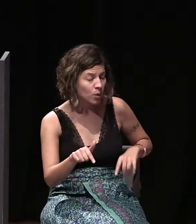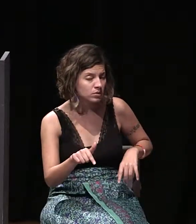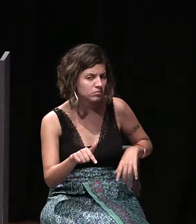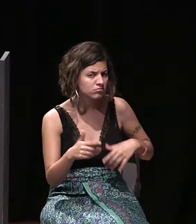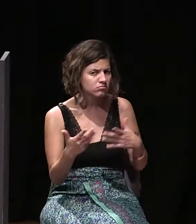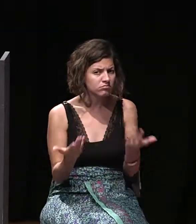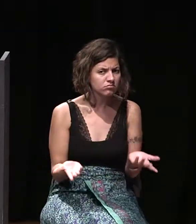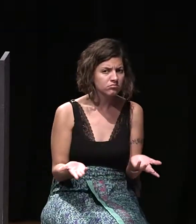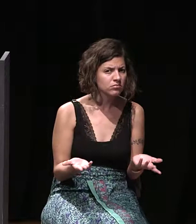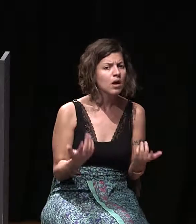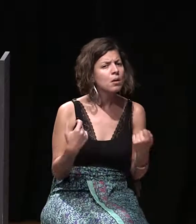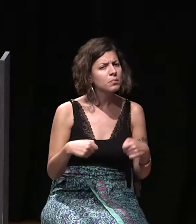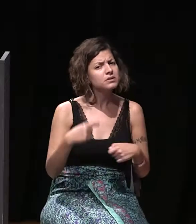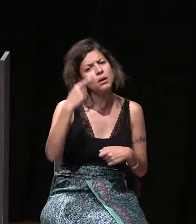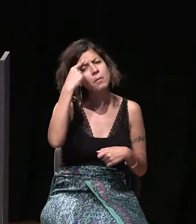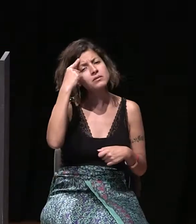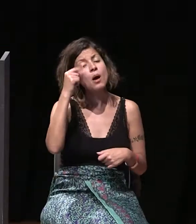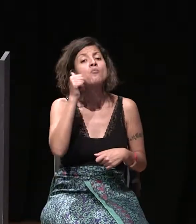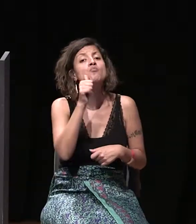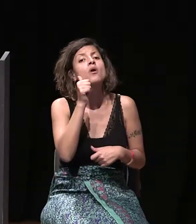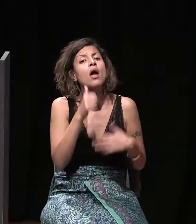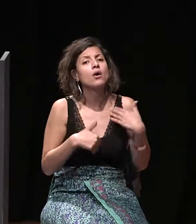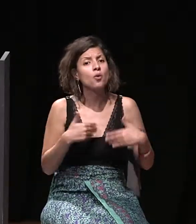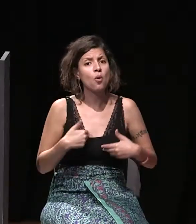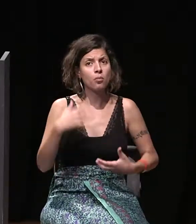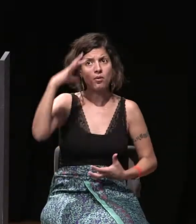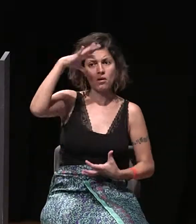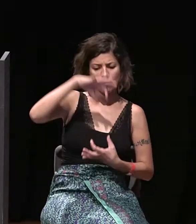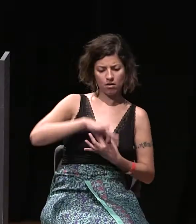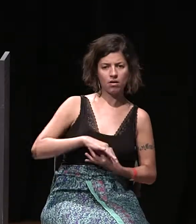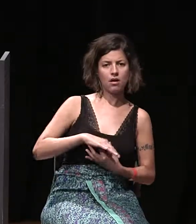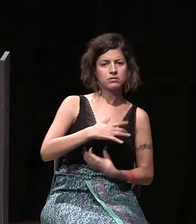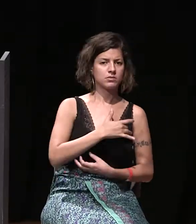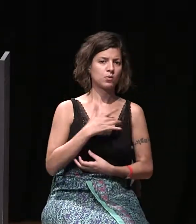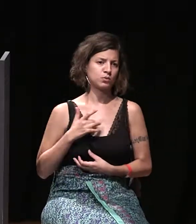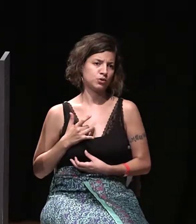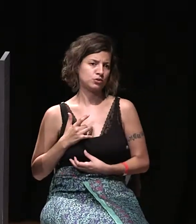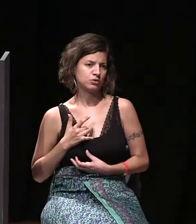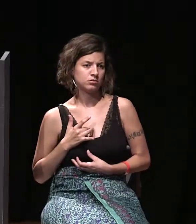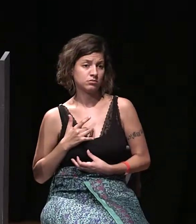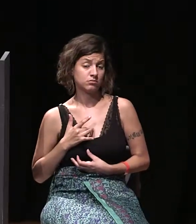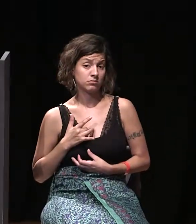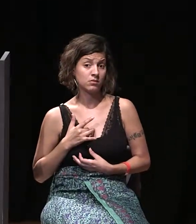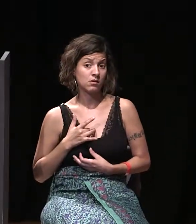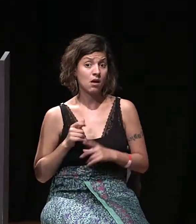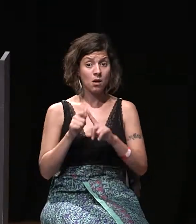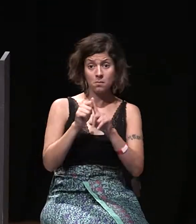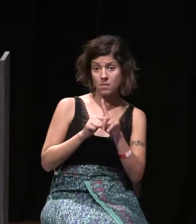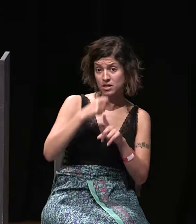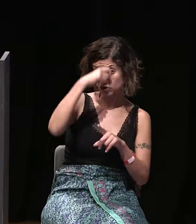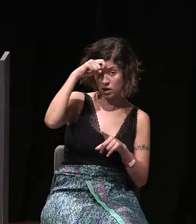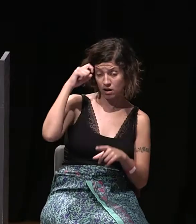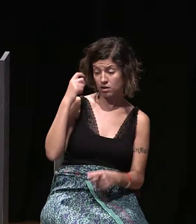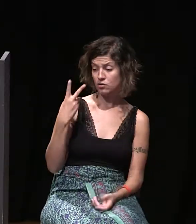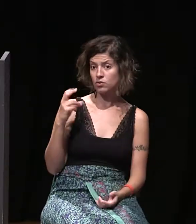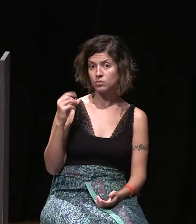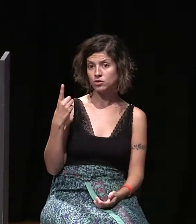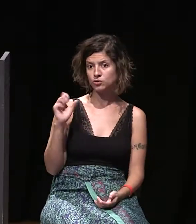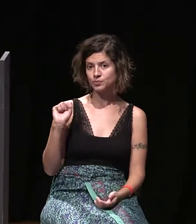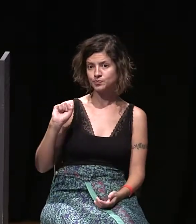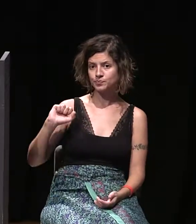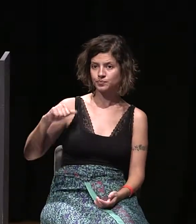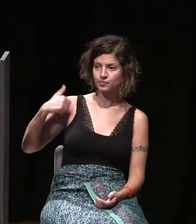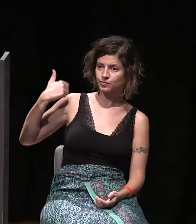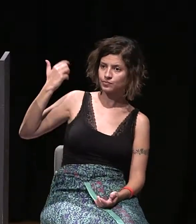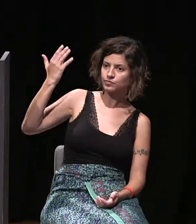que deve ser vista às mulheres. E, a partir de janeiro do ano passado, a gente iniciou também um olhar